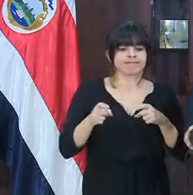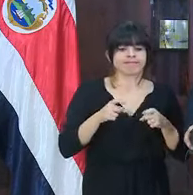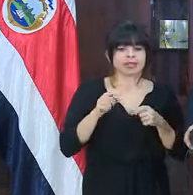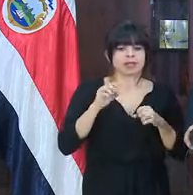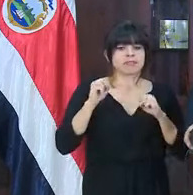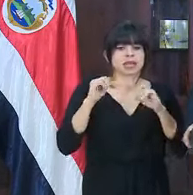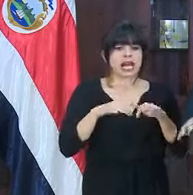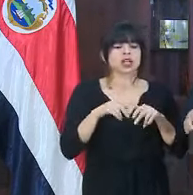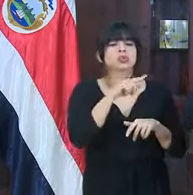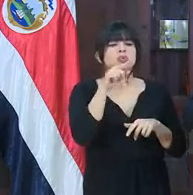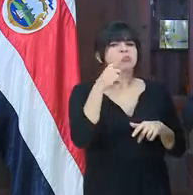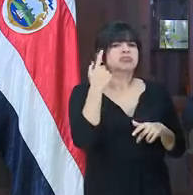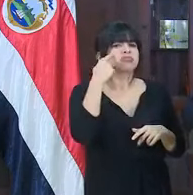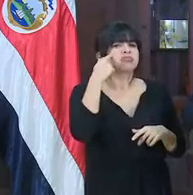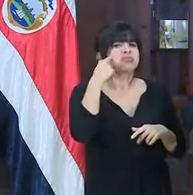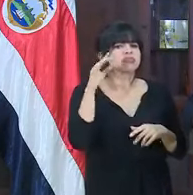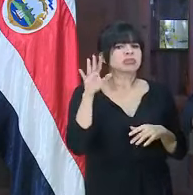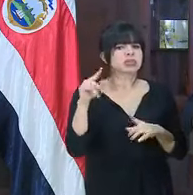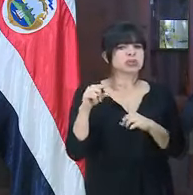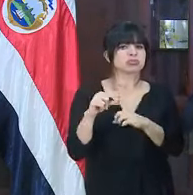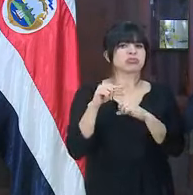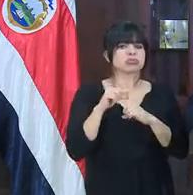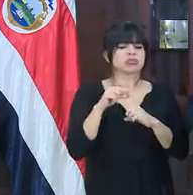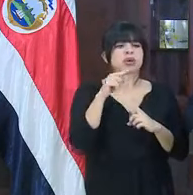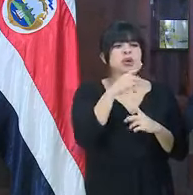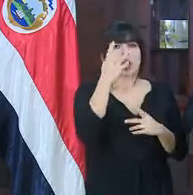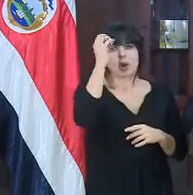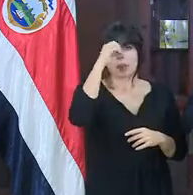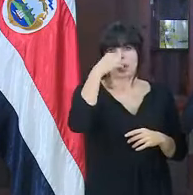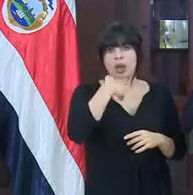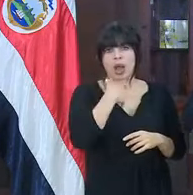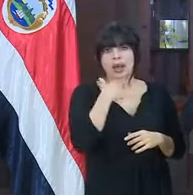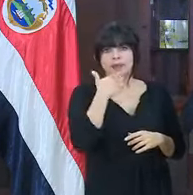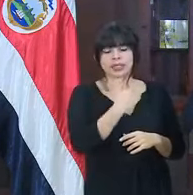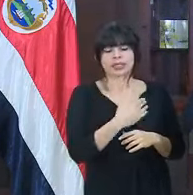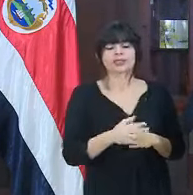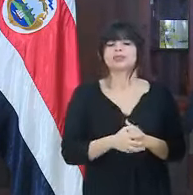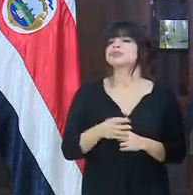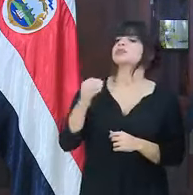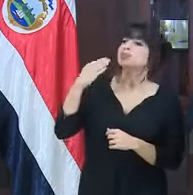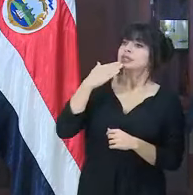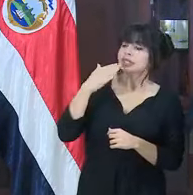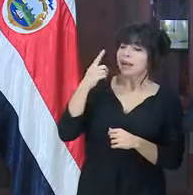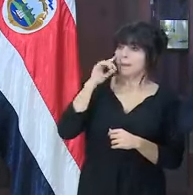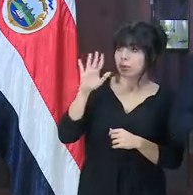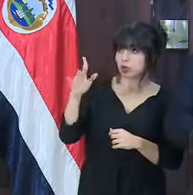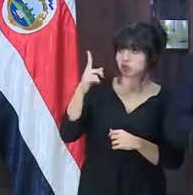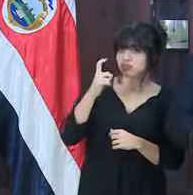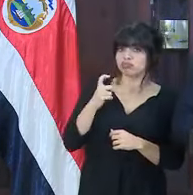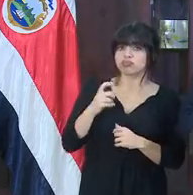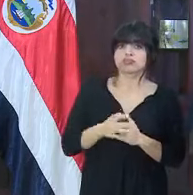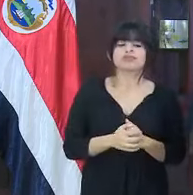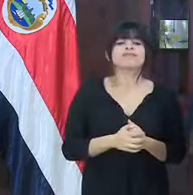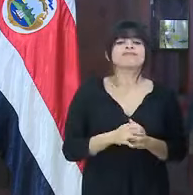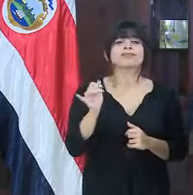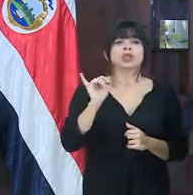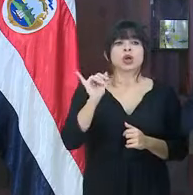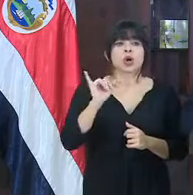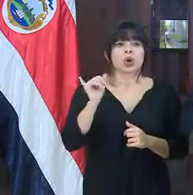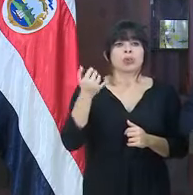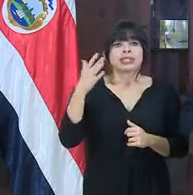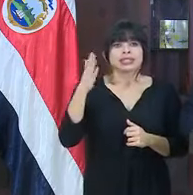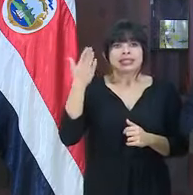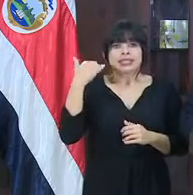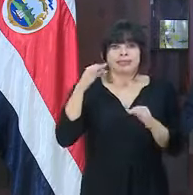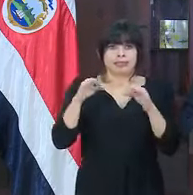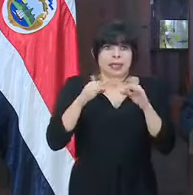¿Cómo asumen ustedes estas palabras y cuál es el criterio que tienen? Muchas gracias por su consulta. Como les